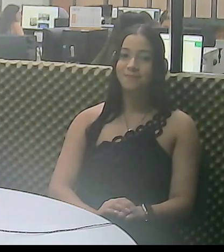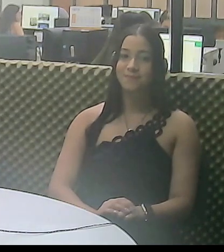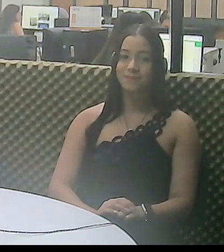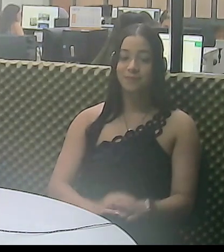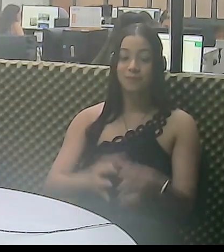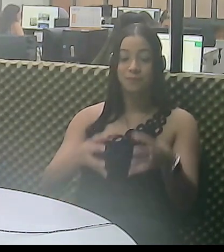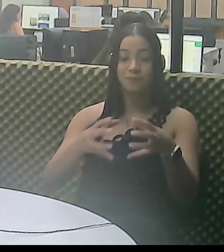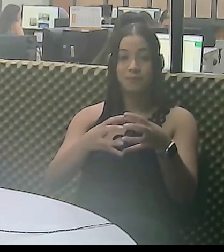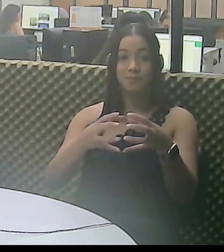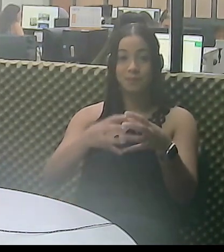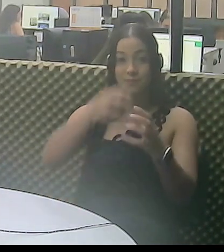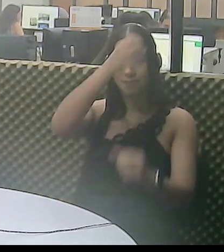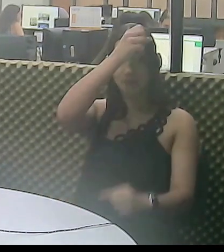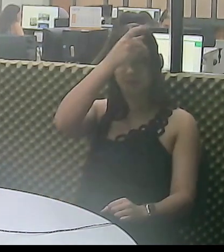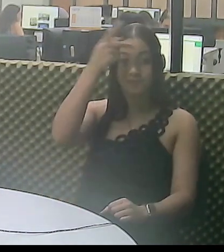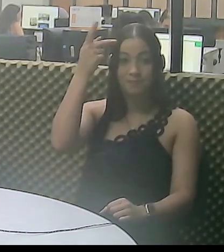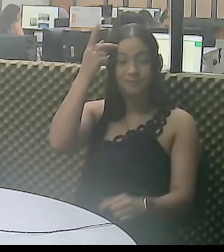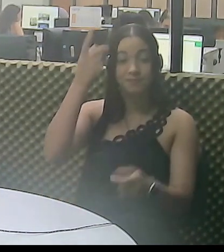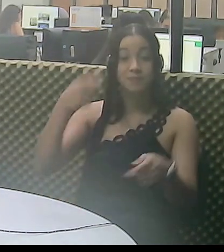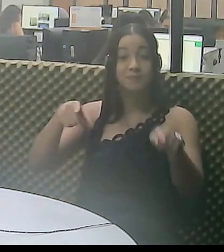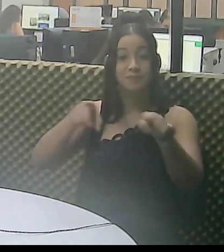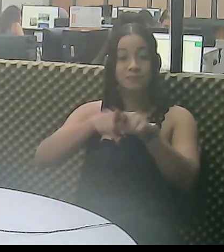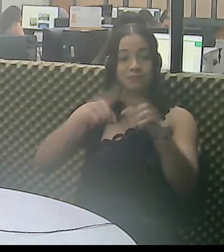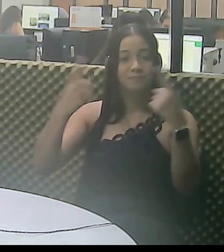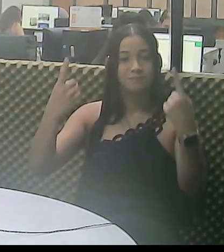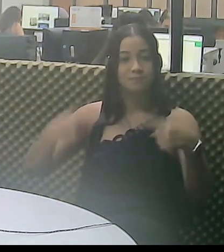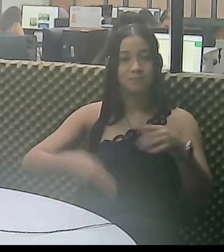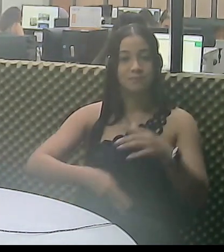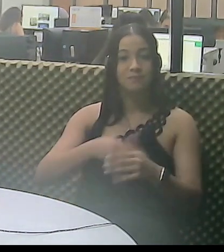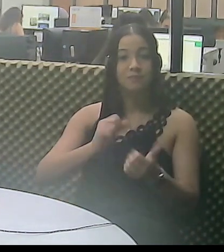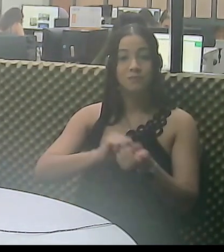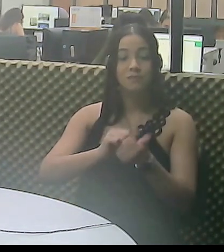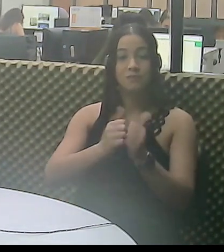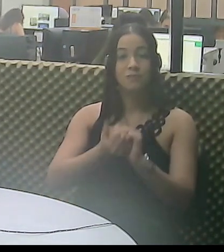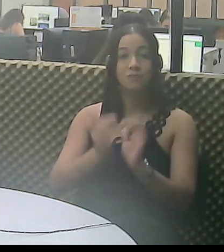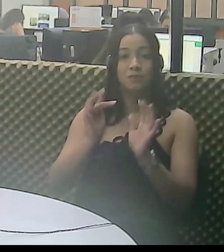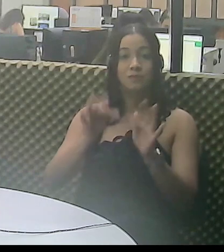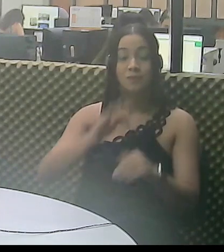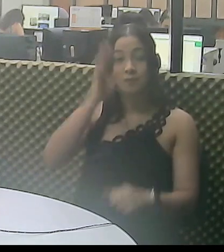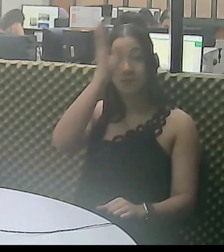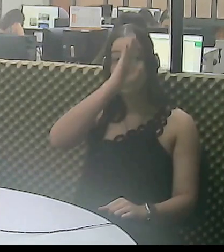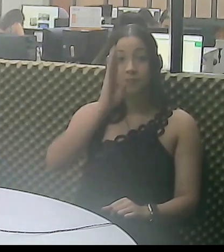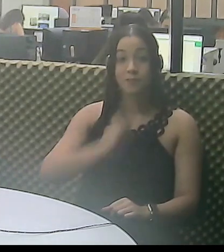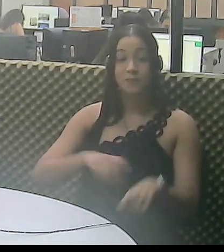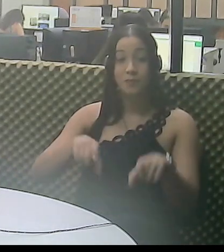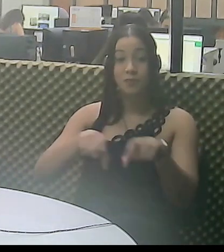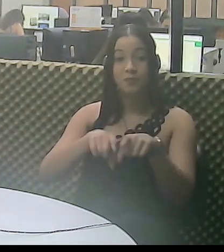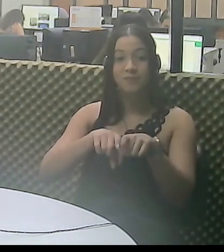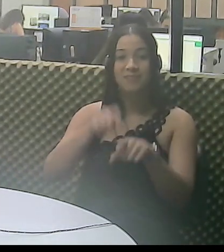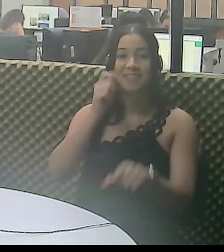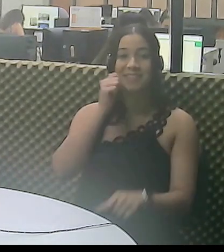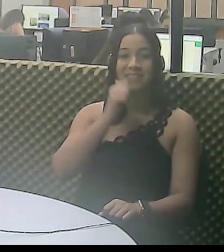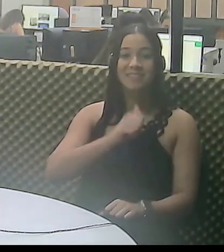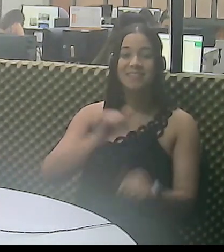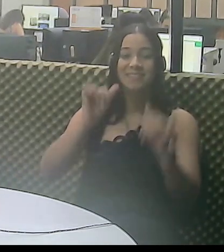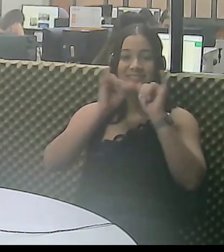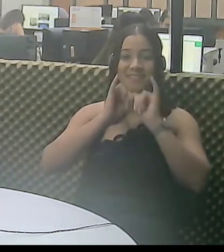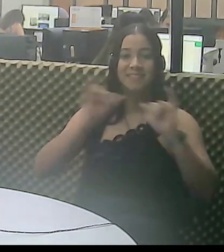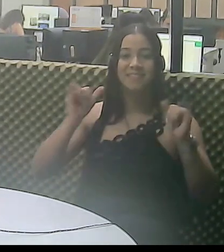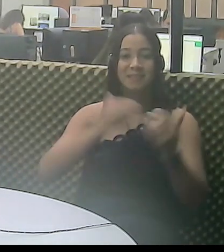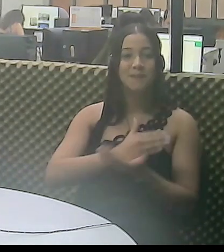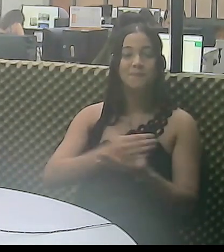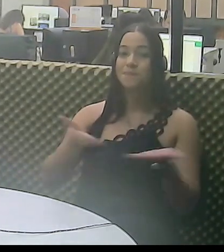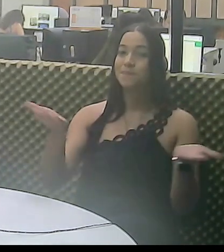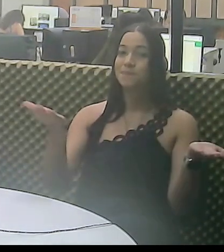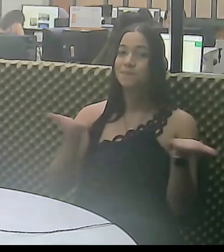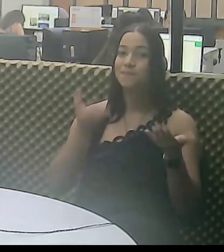ainda, a equipe da Prefeitura e parceiro disputa segundo jogo das quartas de final da Copa do Brasil de futsal feminino. Essas e outras notícias